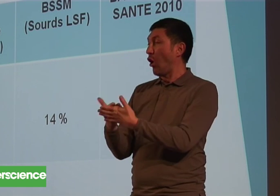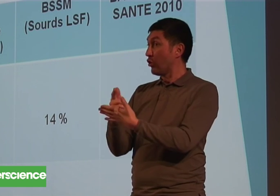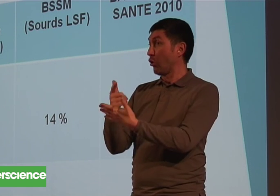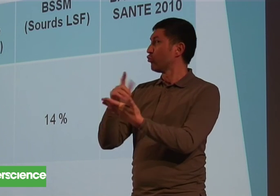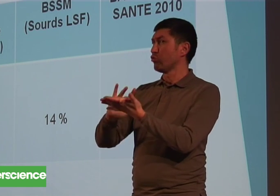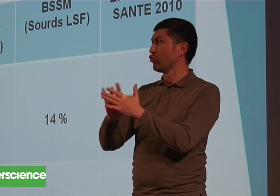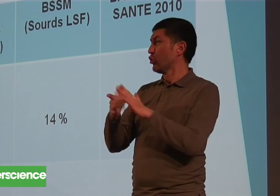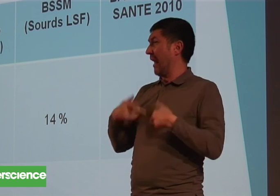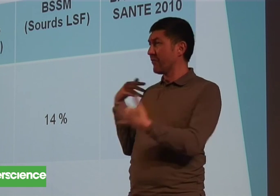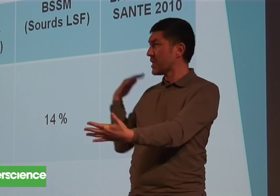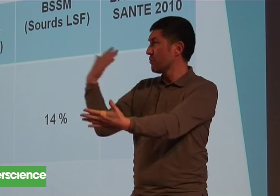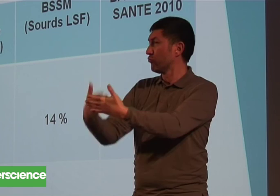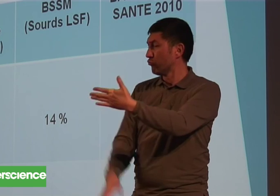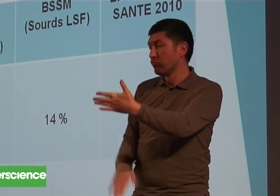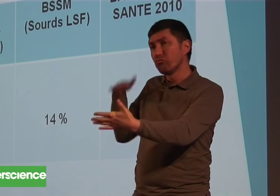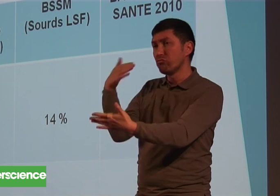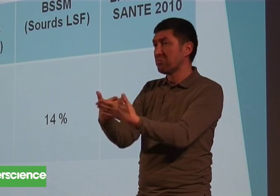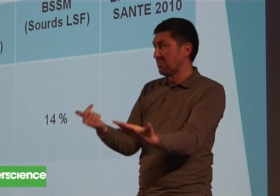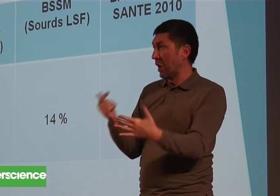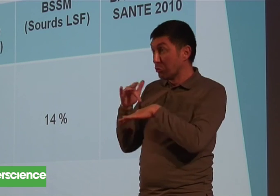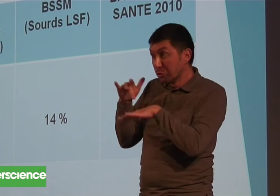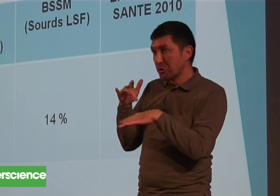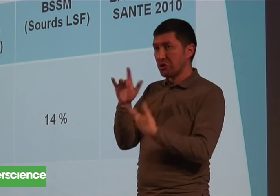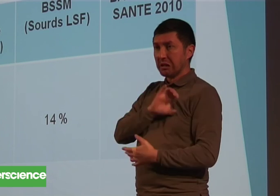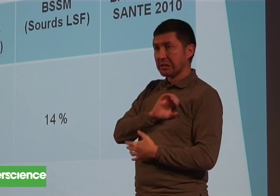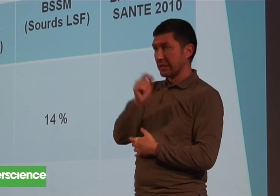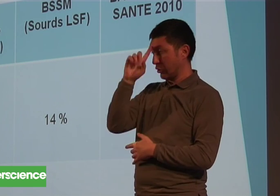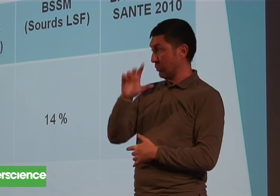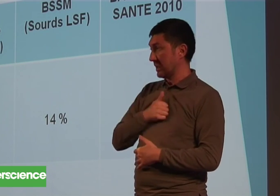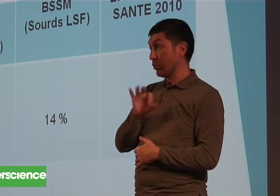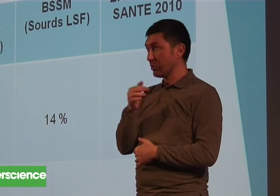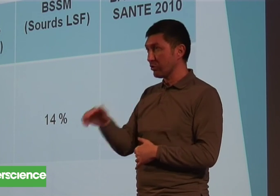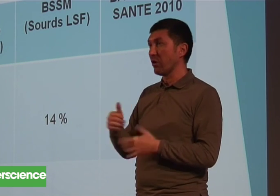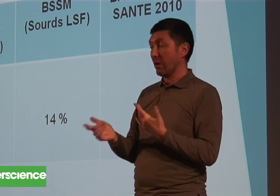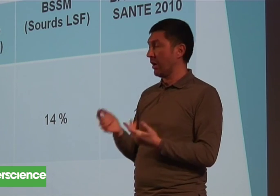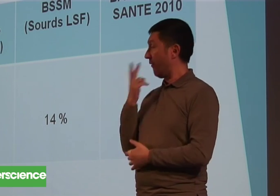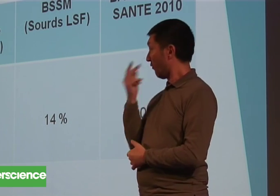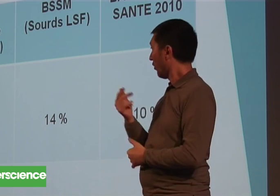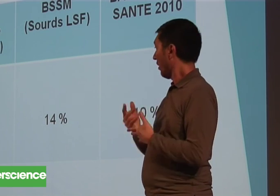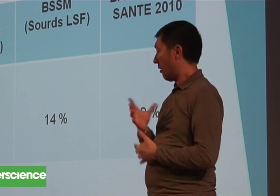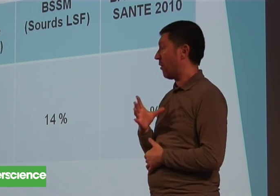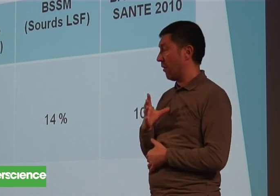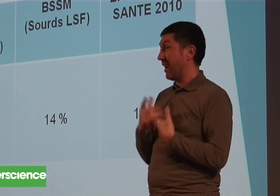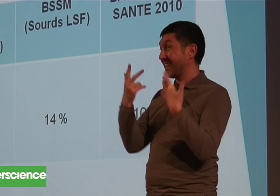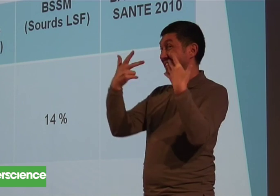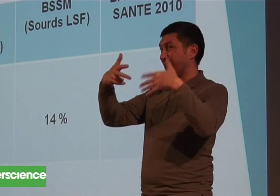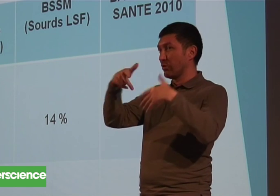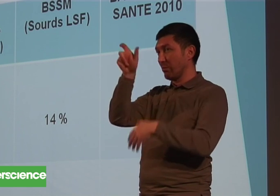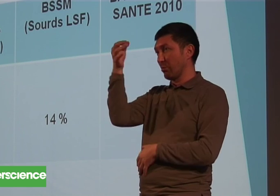là, on se rend compte aussi qu'elles sont beaucoup plus importantes, puisque 18% des sourds déclarent avoir fait une tentative de suicide au cours